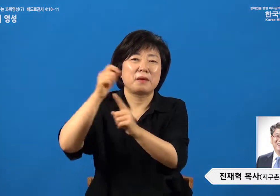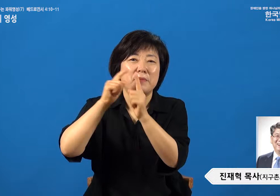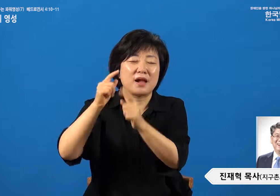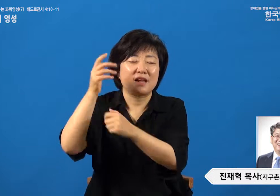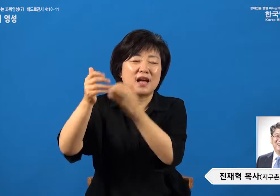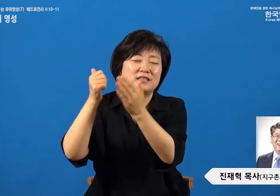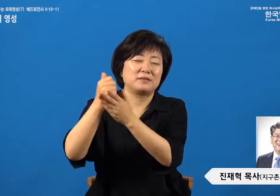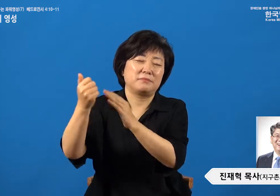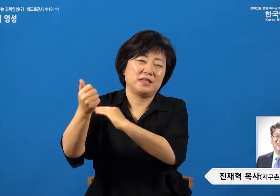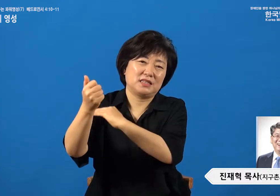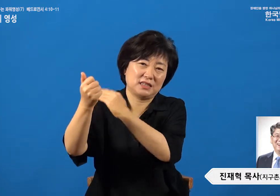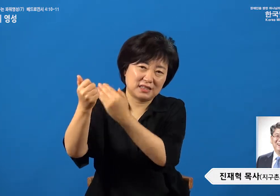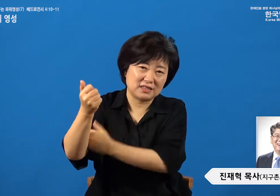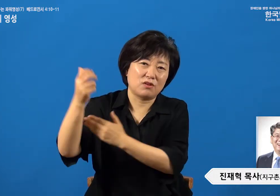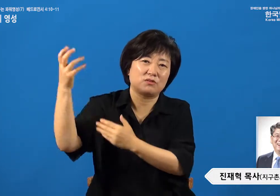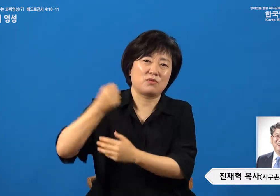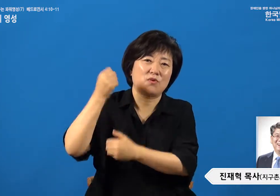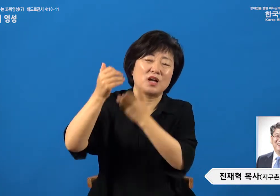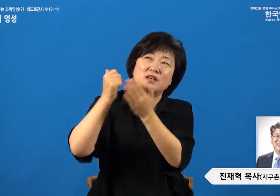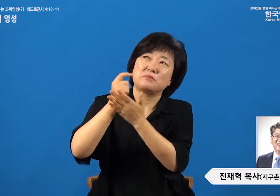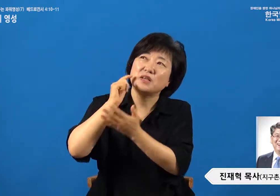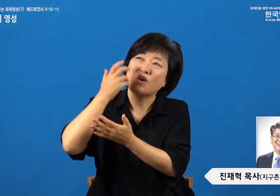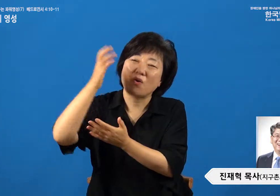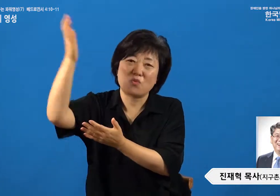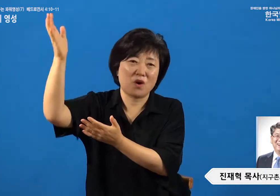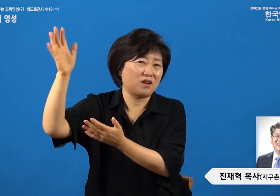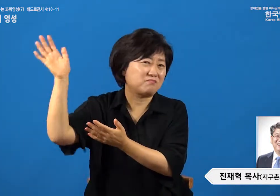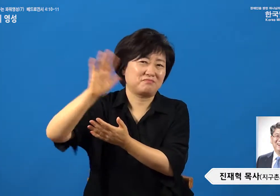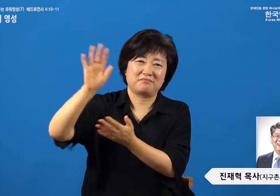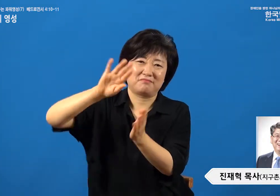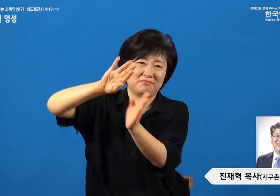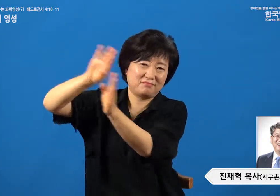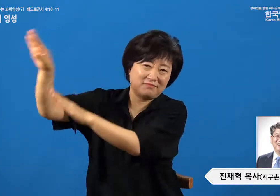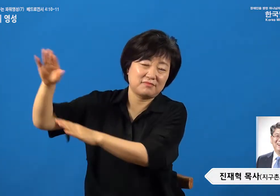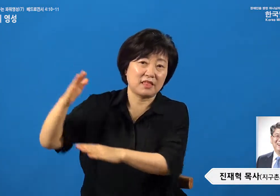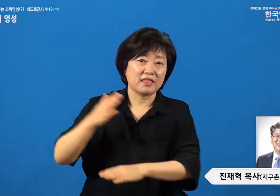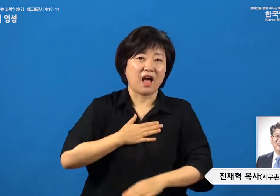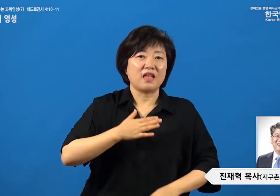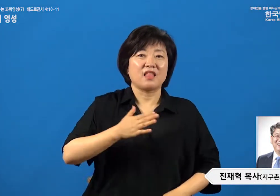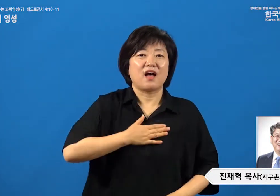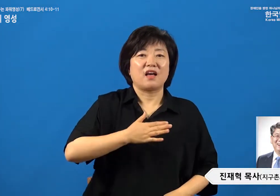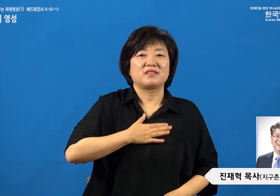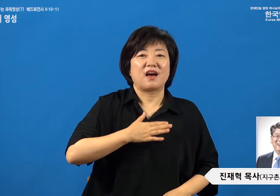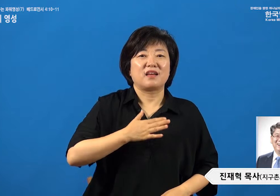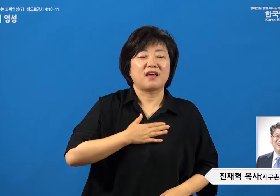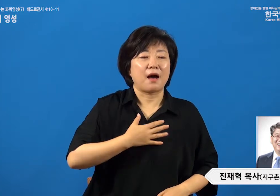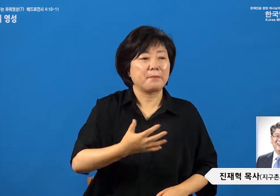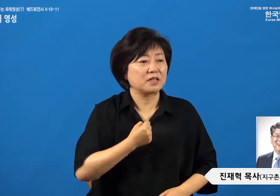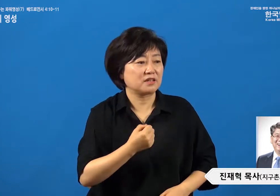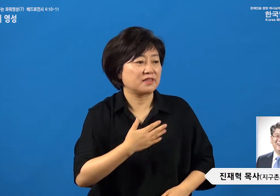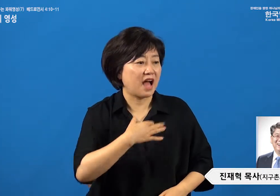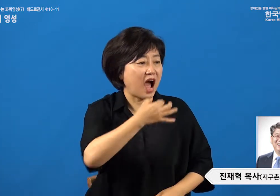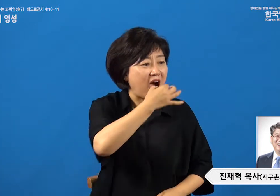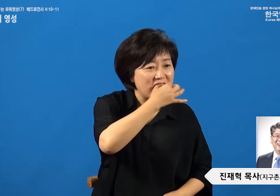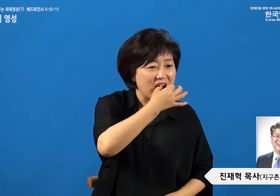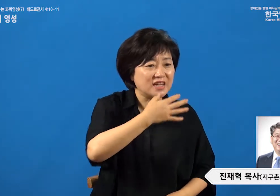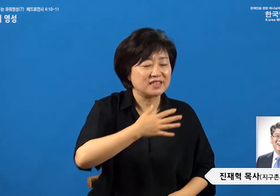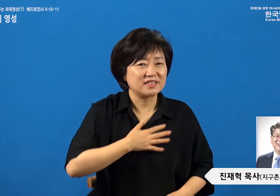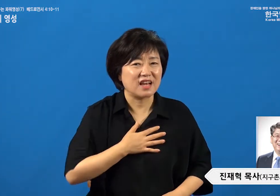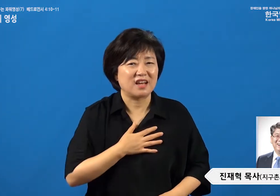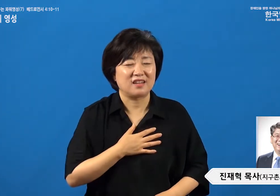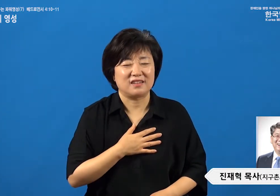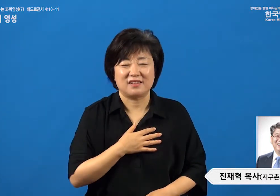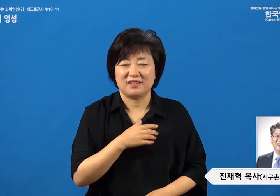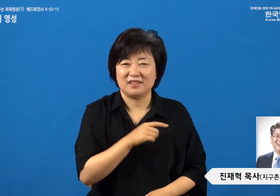능력으로, 하나님의 말씀으로, 하나님의 영광이 아니라 내가 하면서 내가 받을 것 다